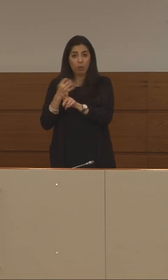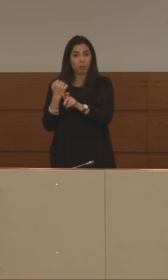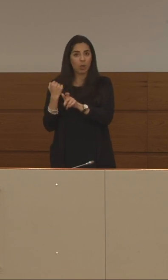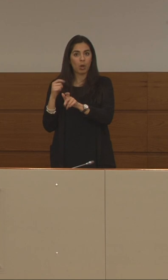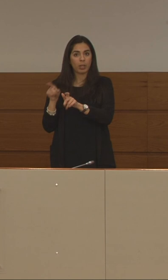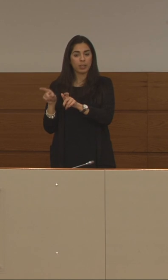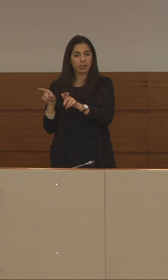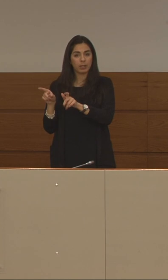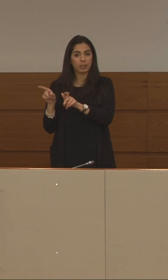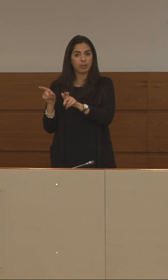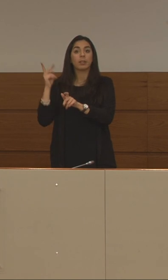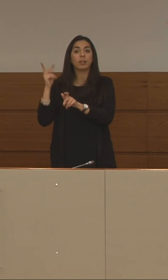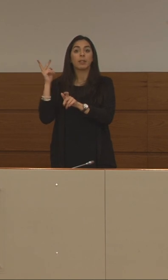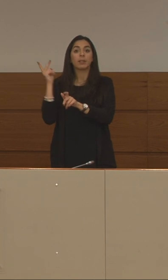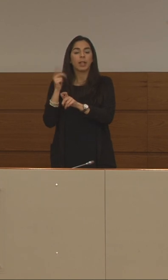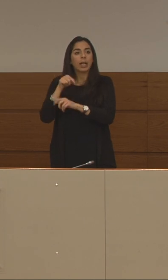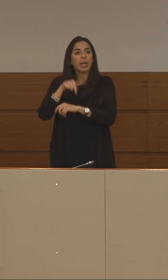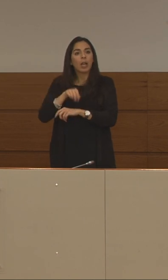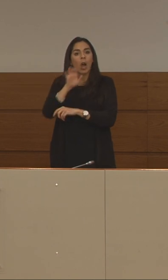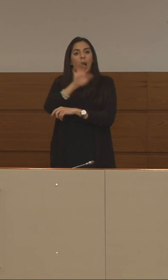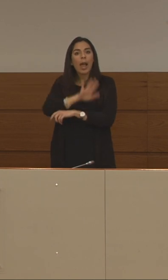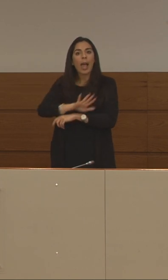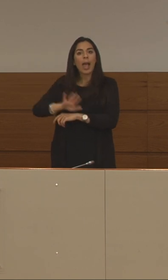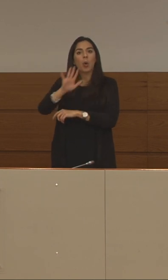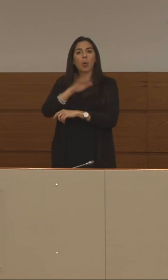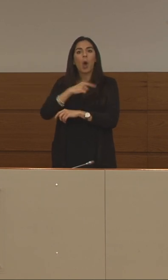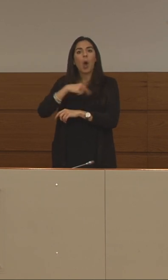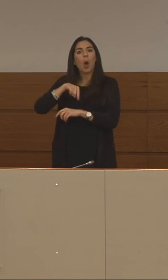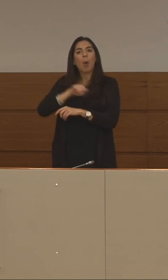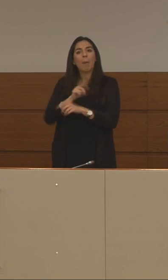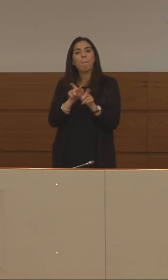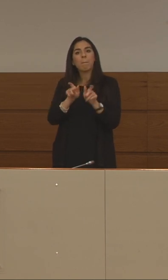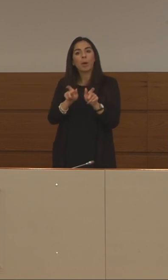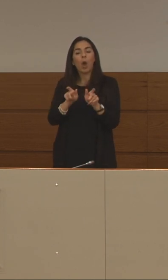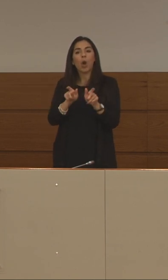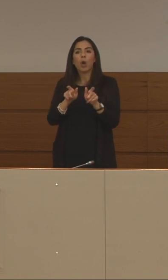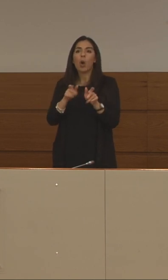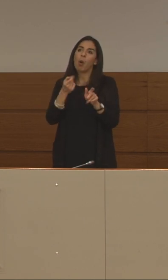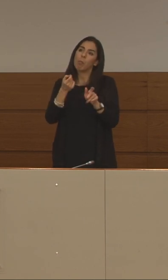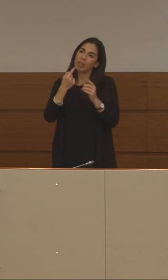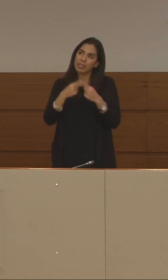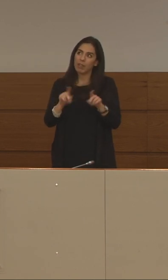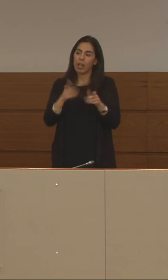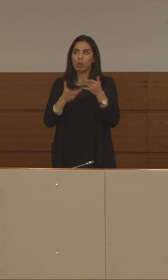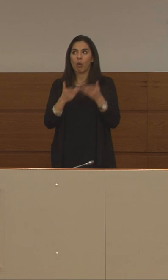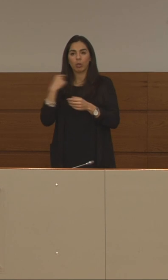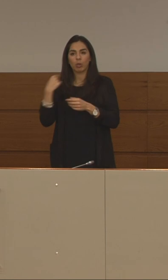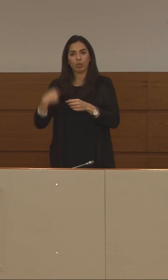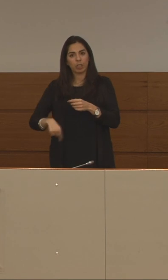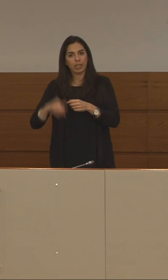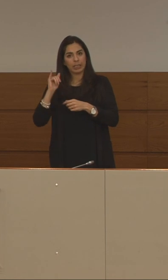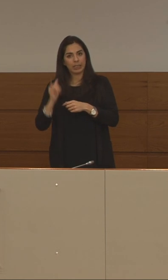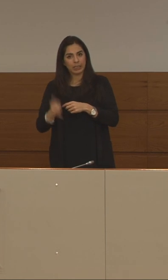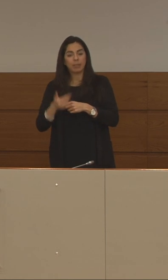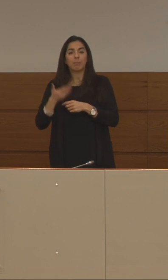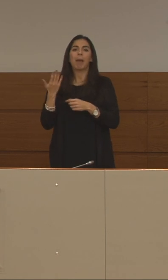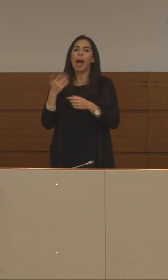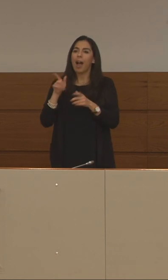chiaramente in europa si stanno applicando in maniera un po diversa però il